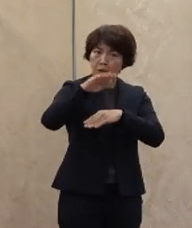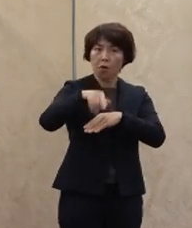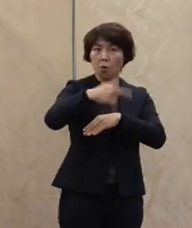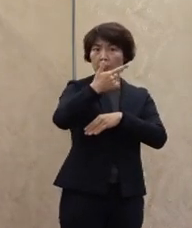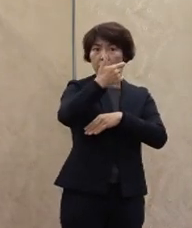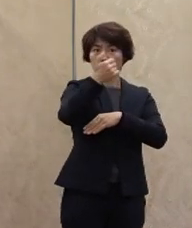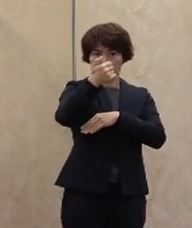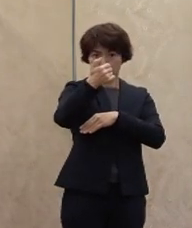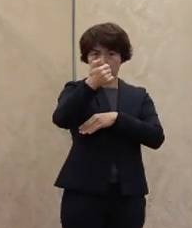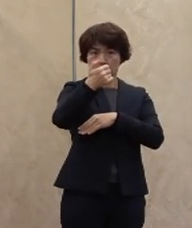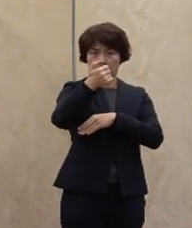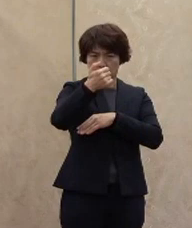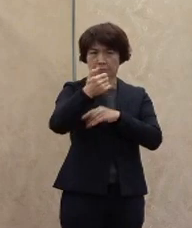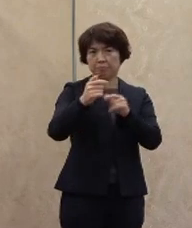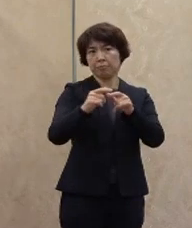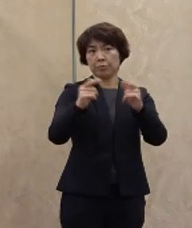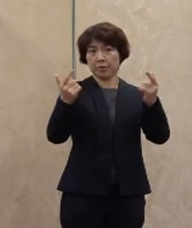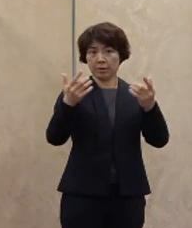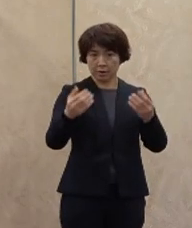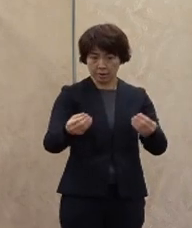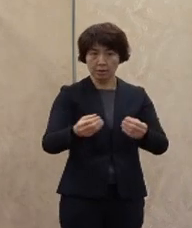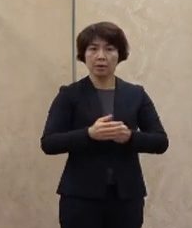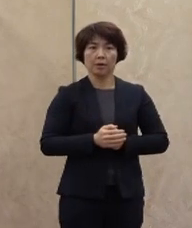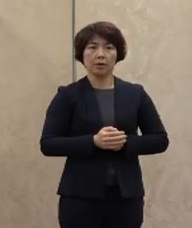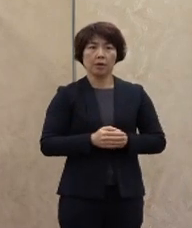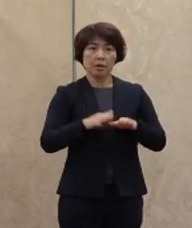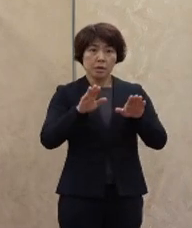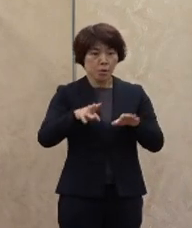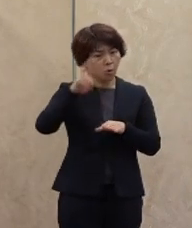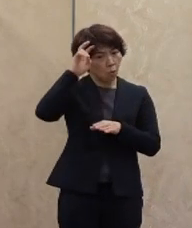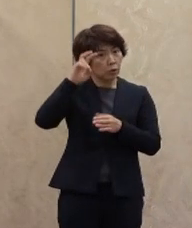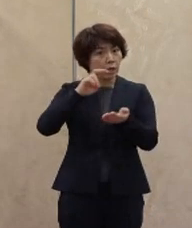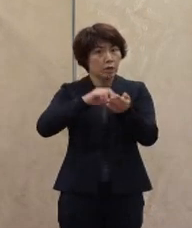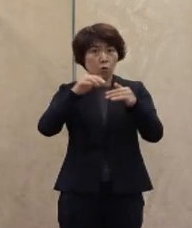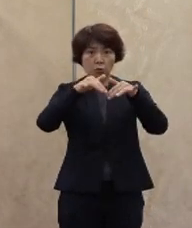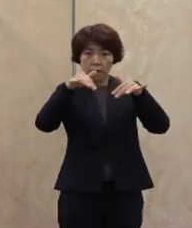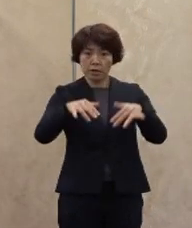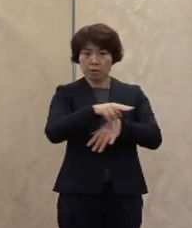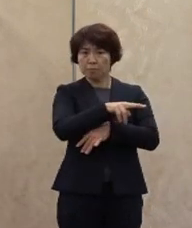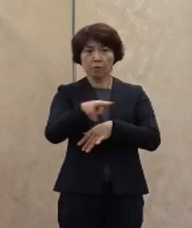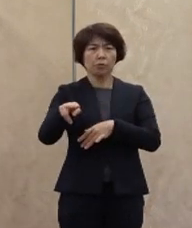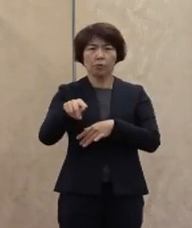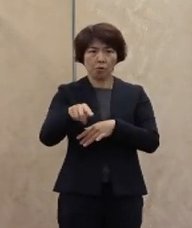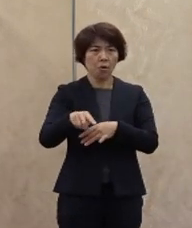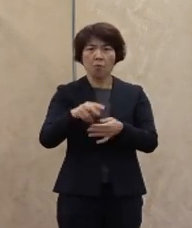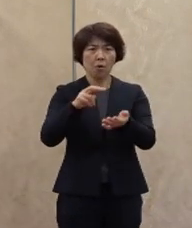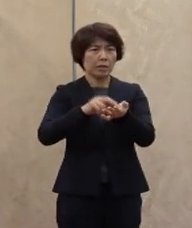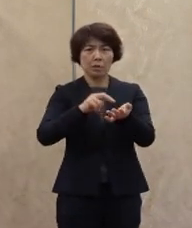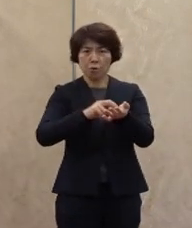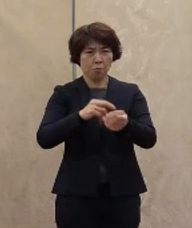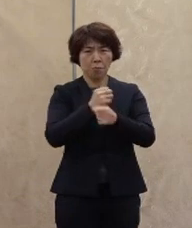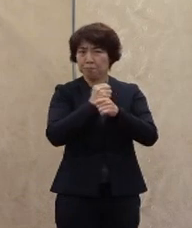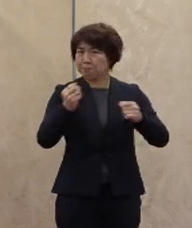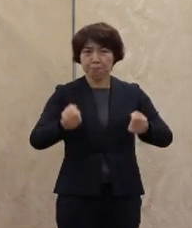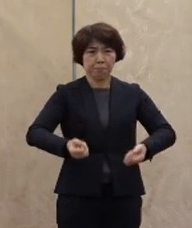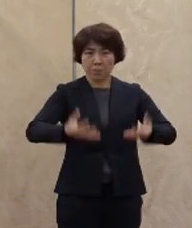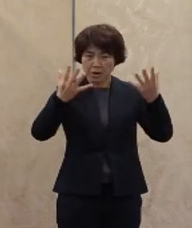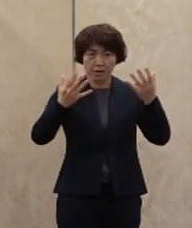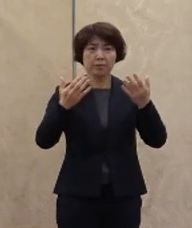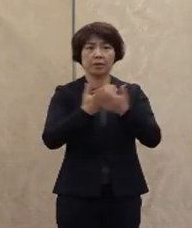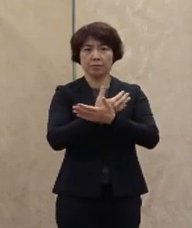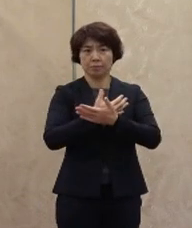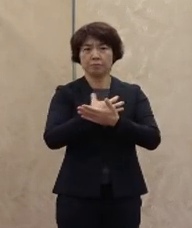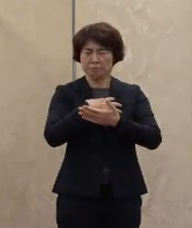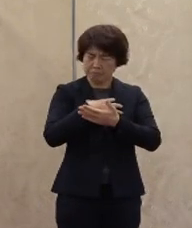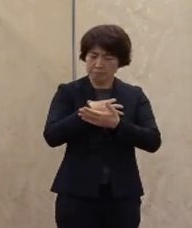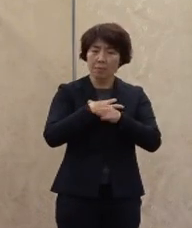という数字になりました。これは今の大阪の医療体制で見ると、このままいけば医療も崩壊してしまうという危機感